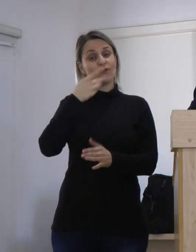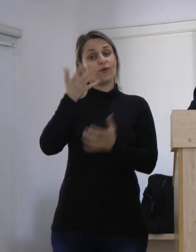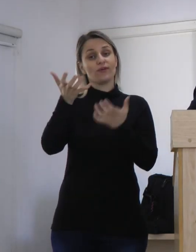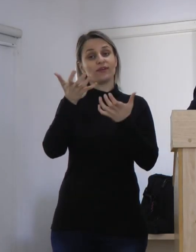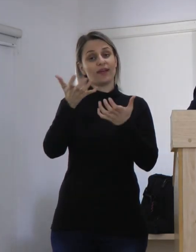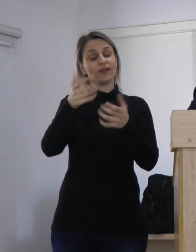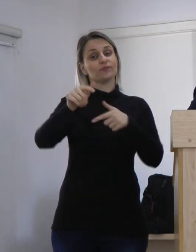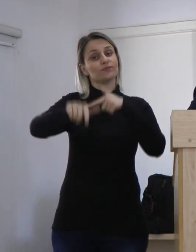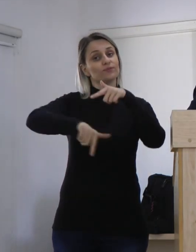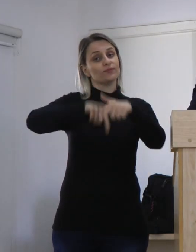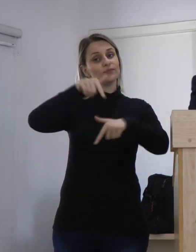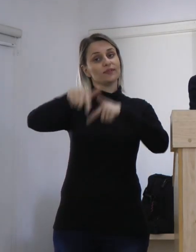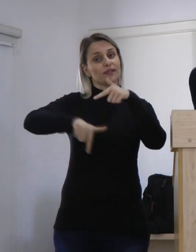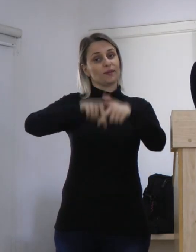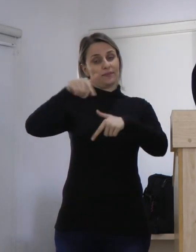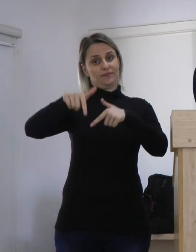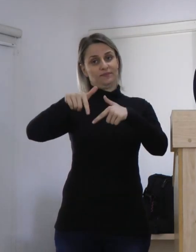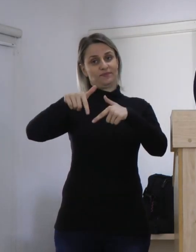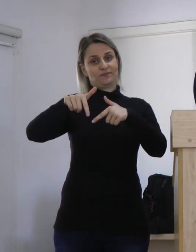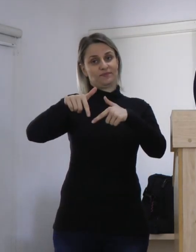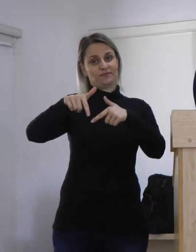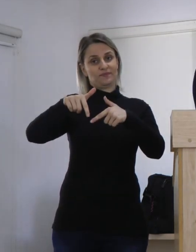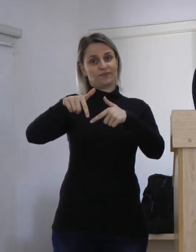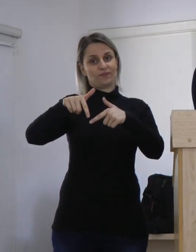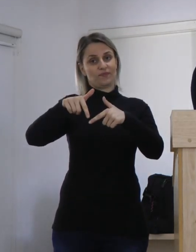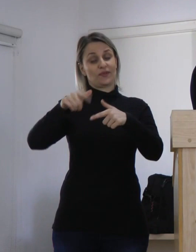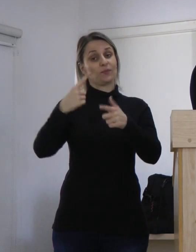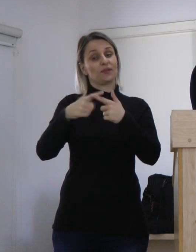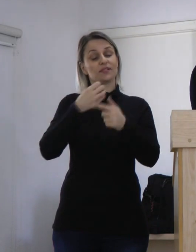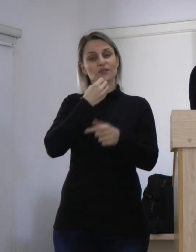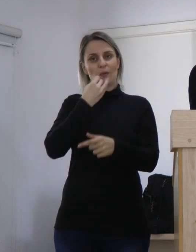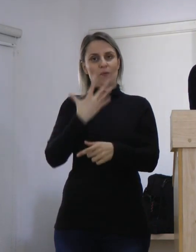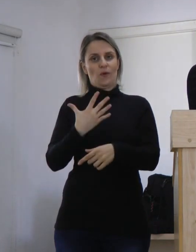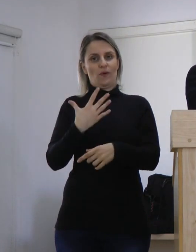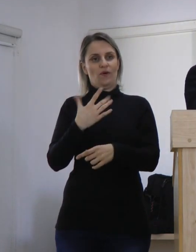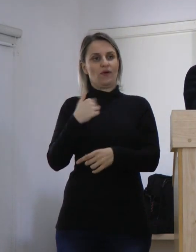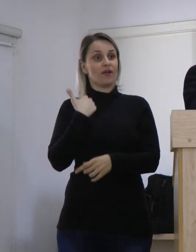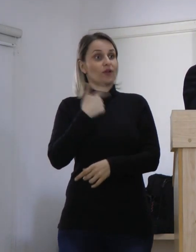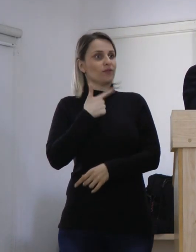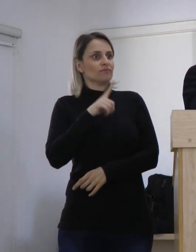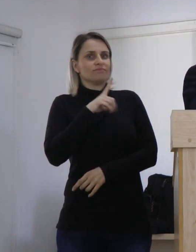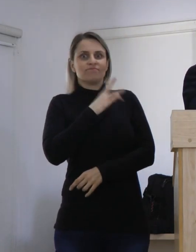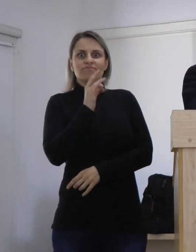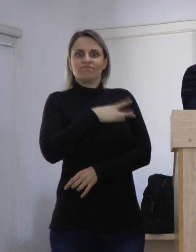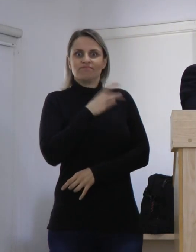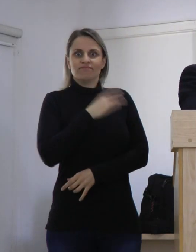espíritos. Eles querendo ir para lá, e a gente com medo de ir para lá.